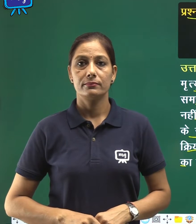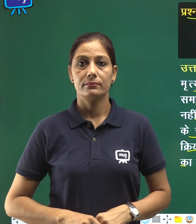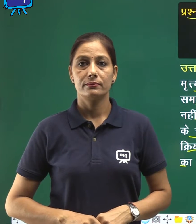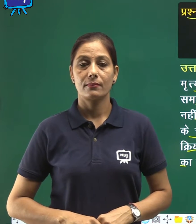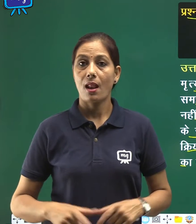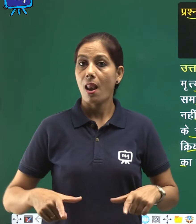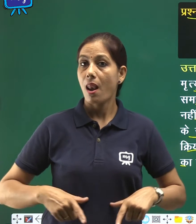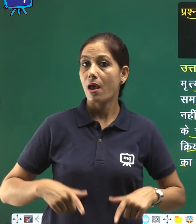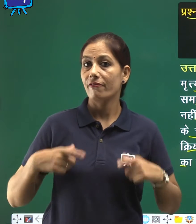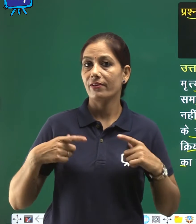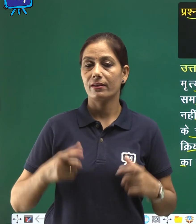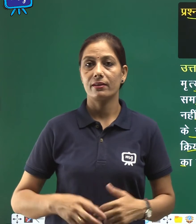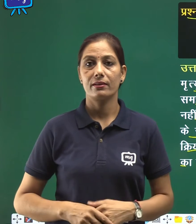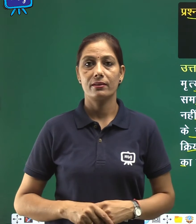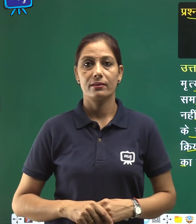जीवन की